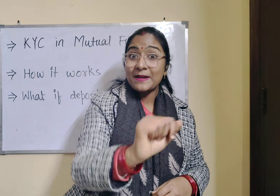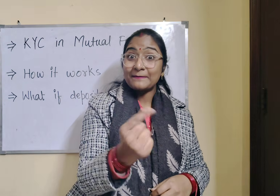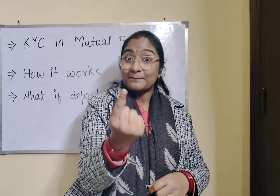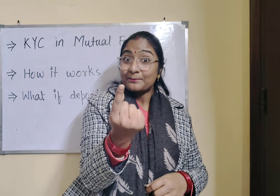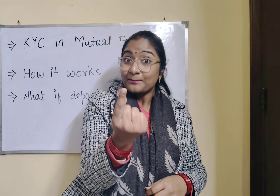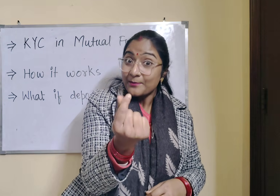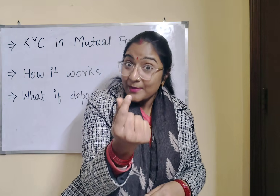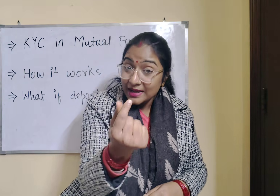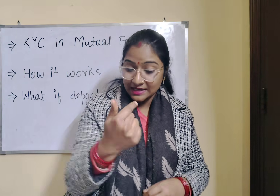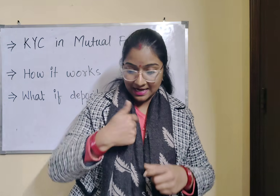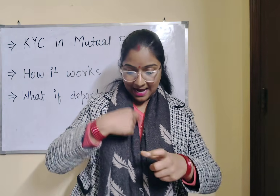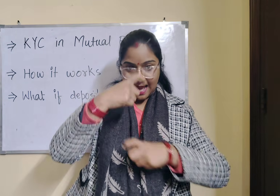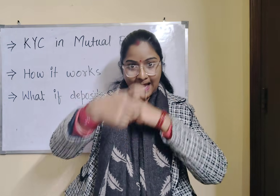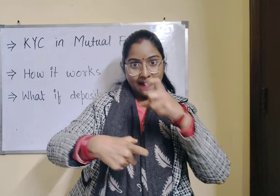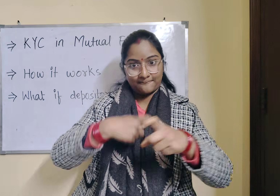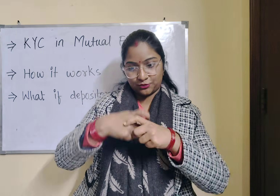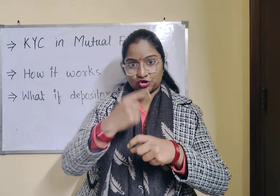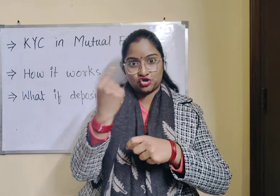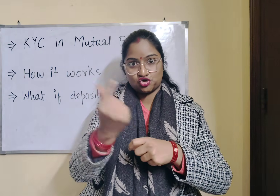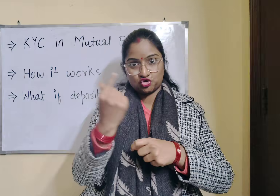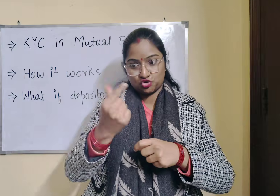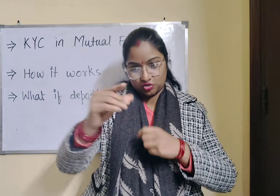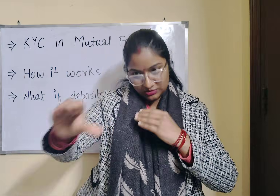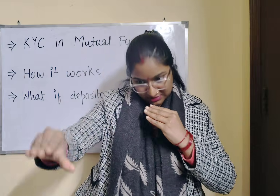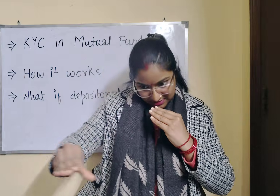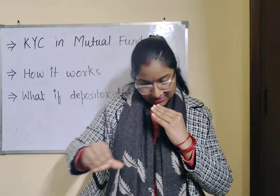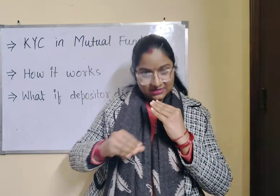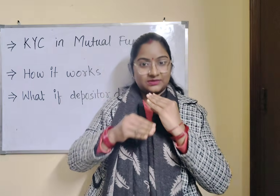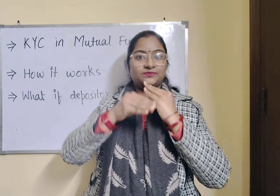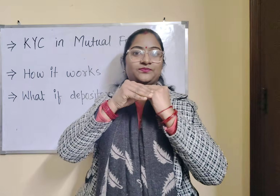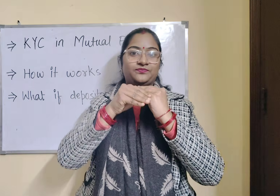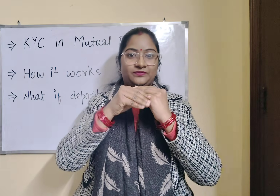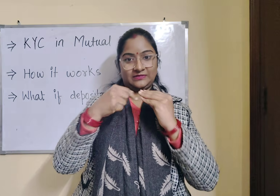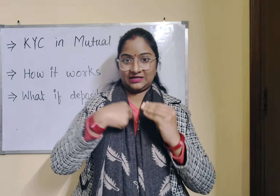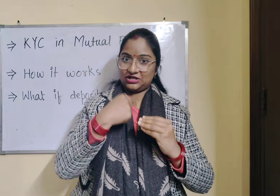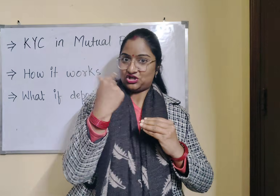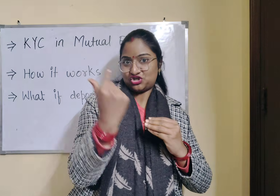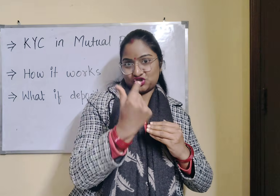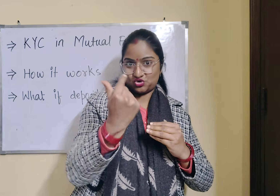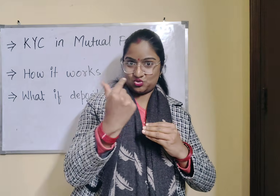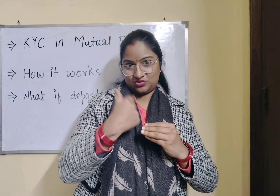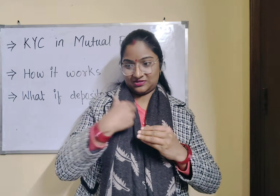हूँ। जितने भी पैसे म्यूचुअल फंड में आप लोग भेजते हैं, है ना, मैं उस पैसे को यूज़